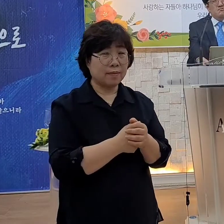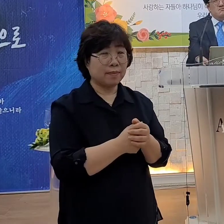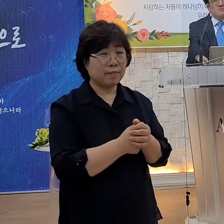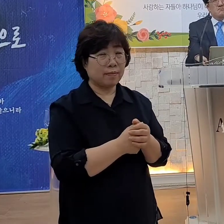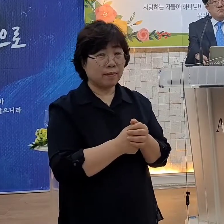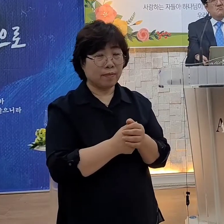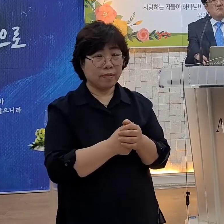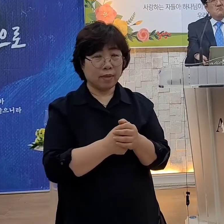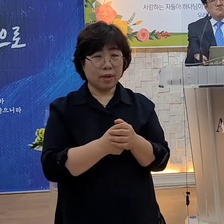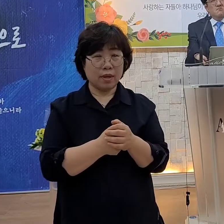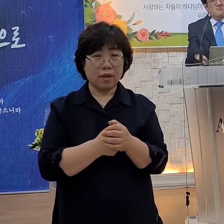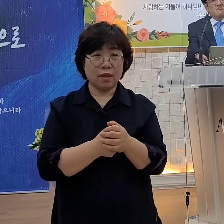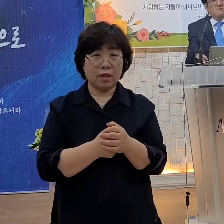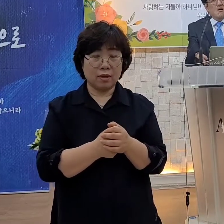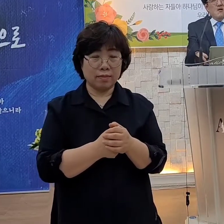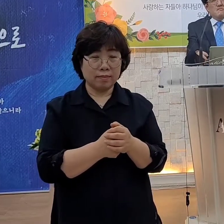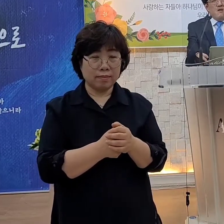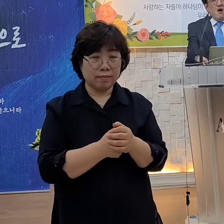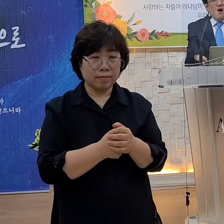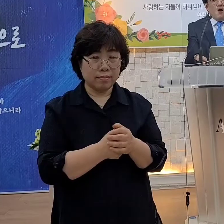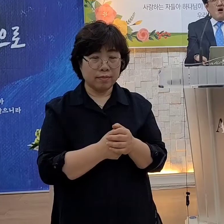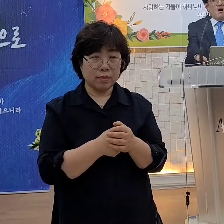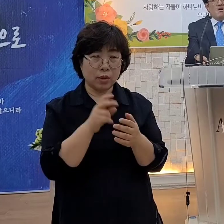큰 부풍